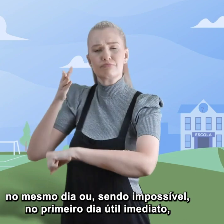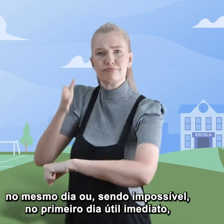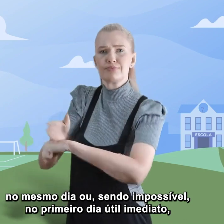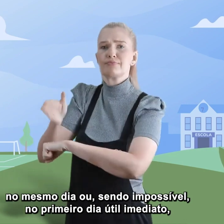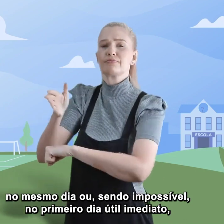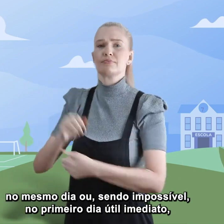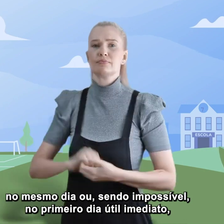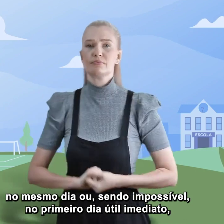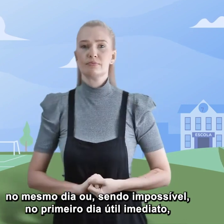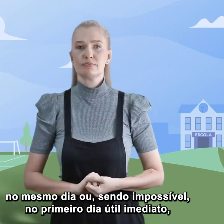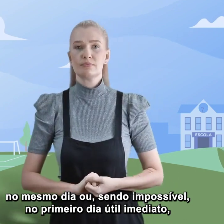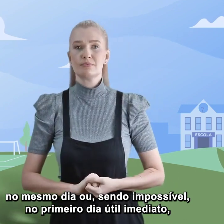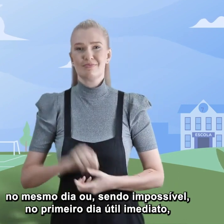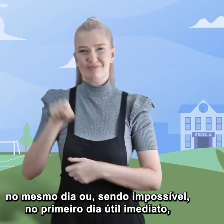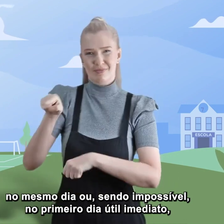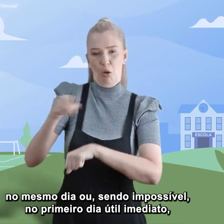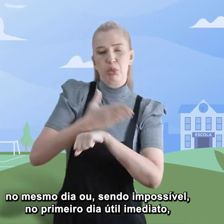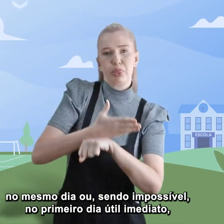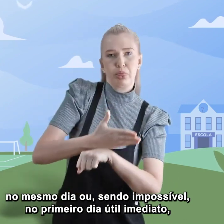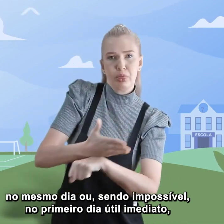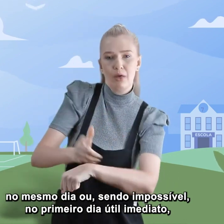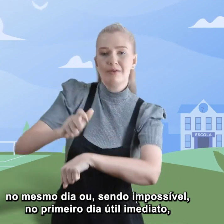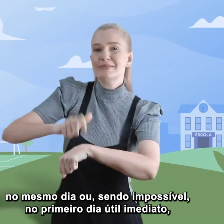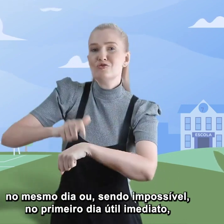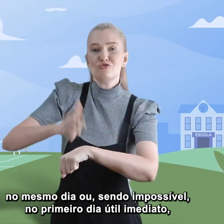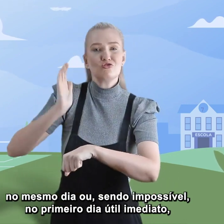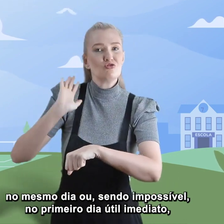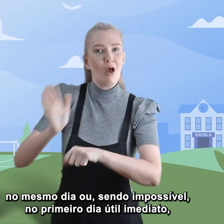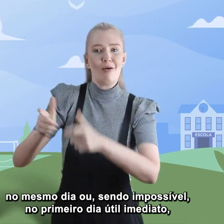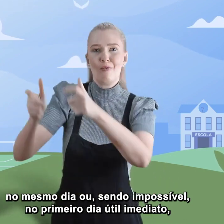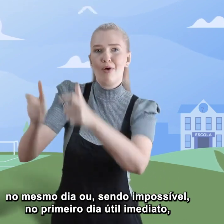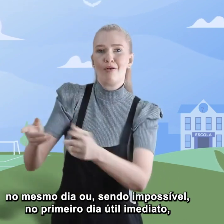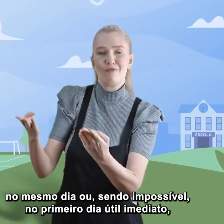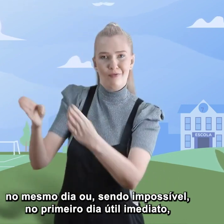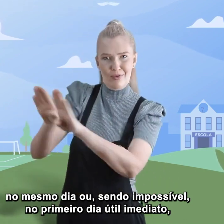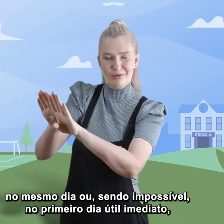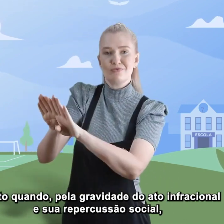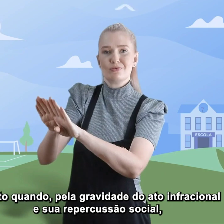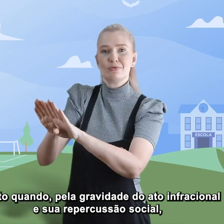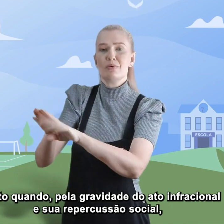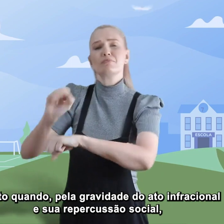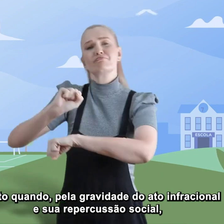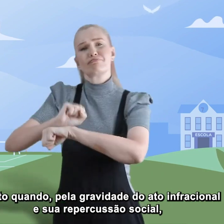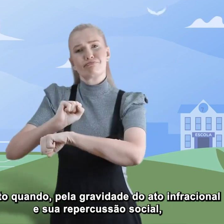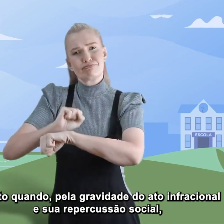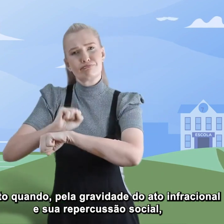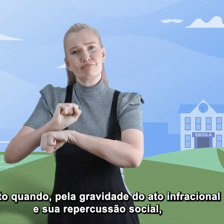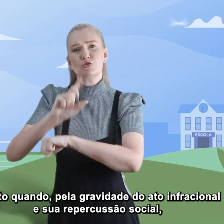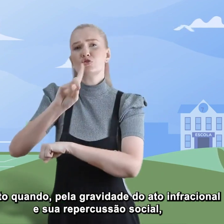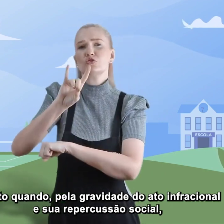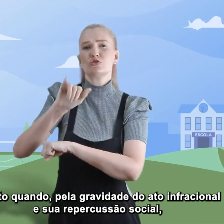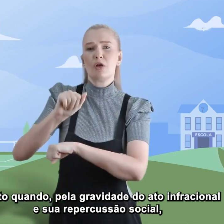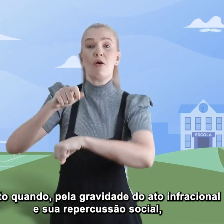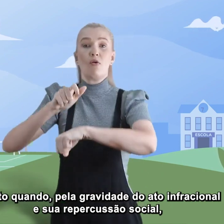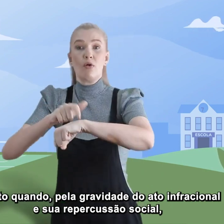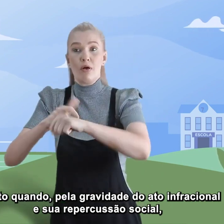dia ou, sendo possível, no primeiro dia útil imediato, exceto quando, pela gravidade do ato